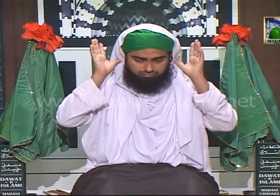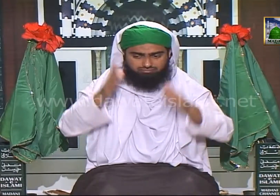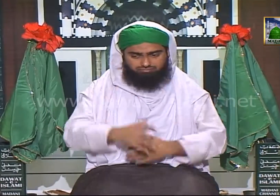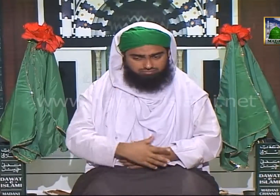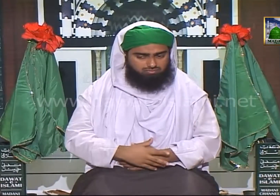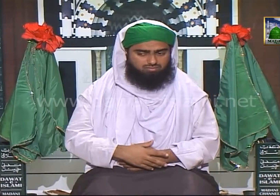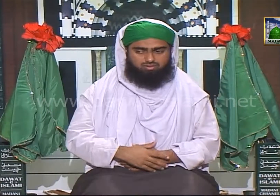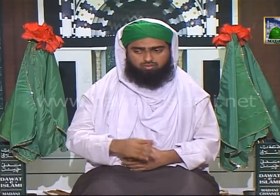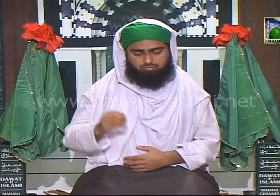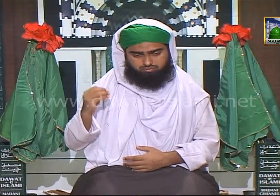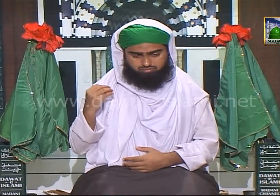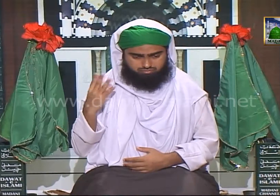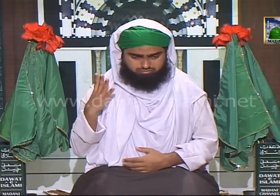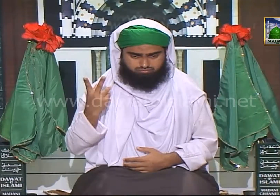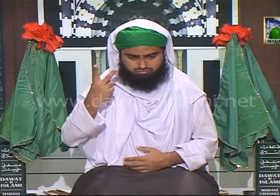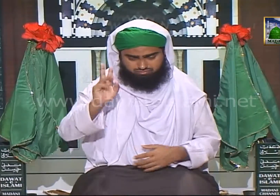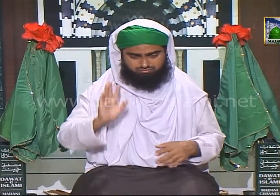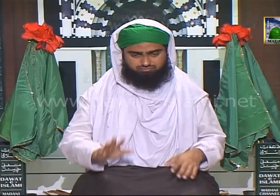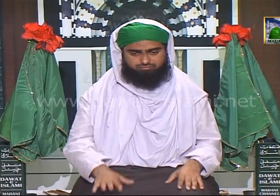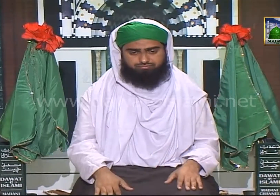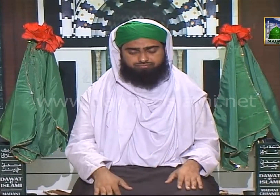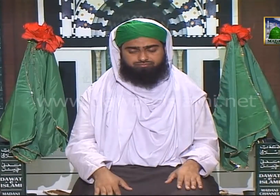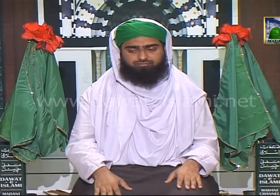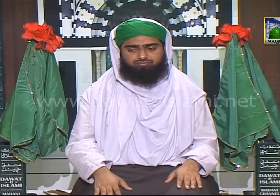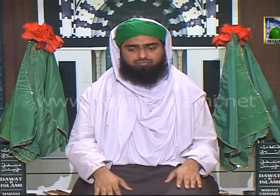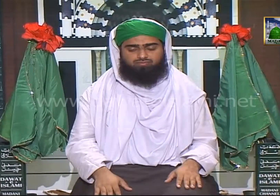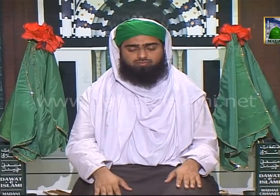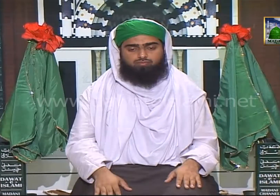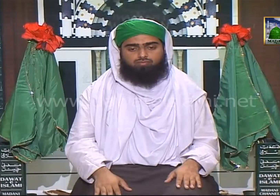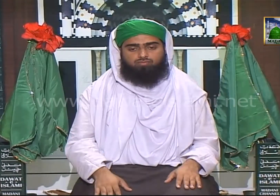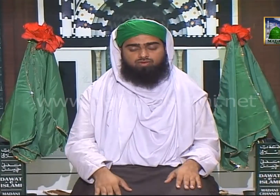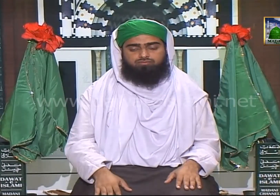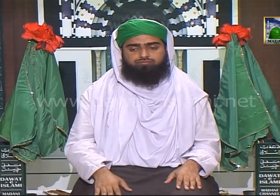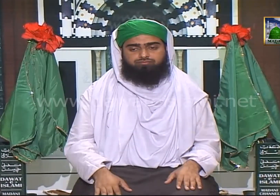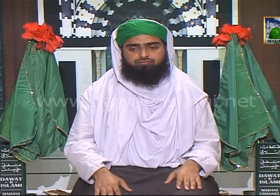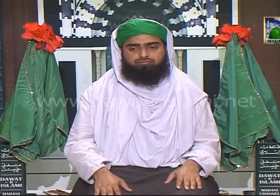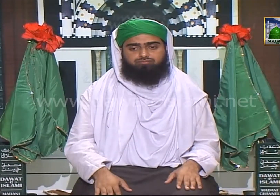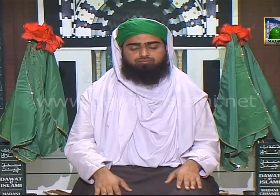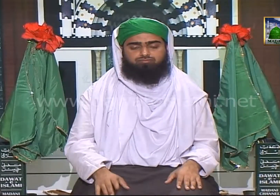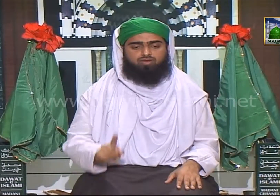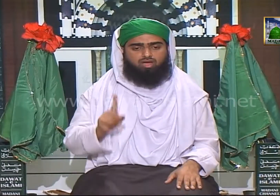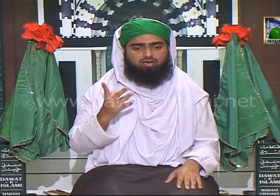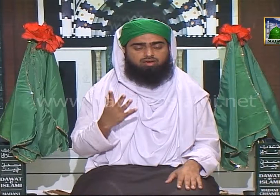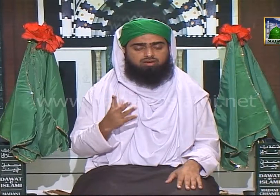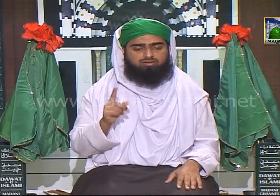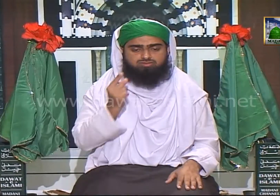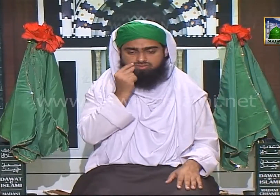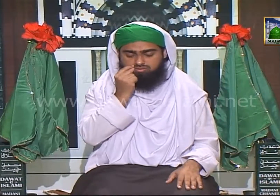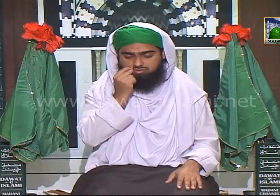اکیلے بھی نماز پڑھنا. میں نہیں کہتا یہ واجب ہے یا فرض ہے، لیکن اللہ کا ذکر ہے، اس میں حرج بھی کیا، اللہ اللہ ہی تو کرنا ہے. ٹھیک ہے. ایک مرتبہ